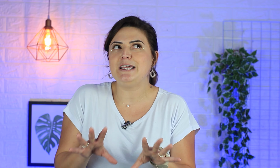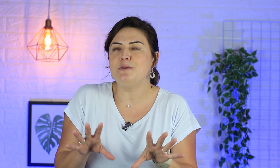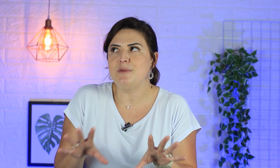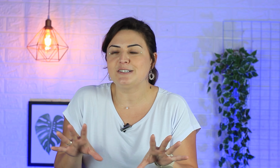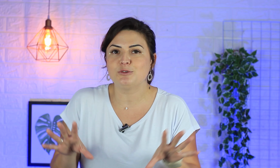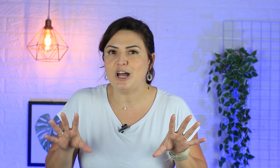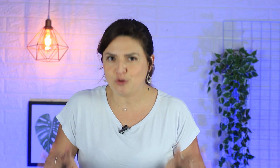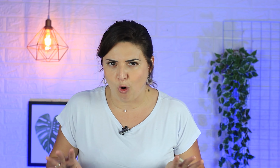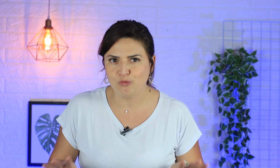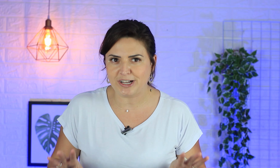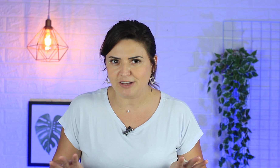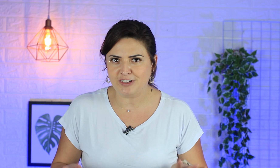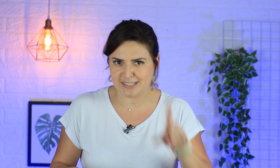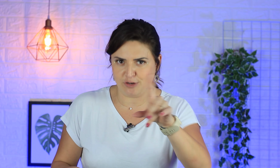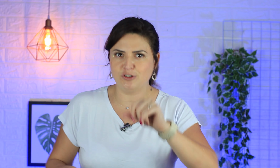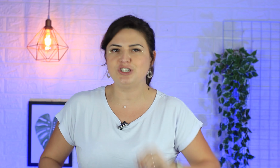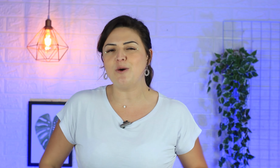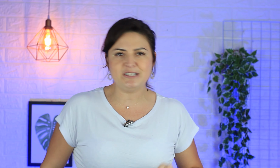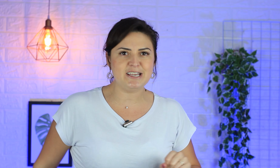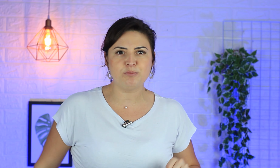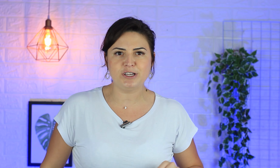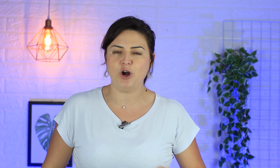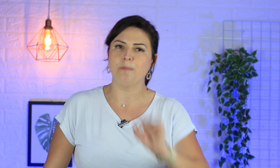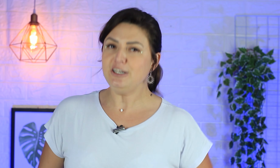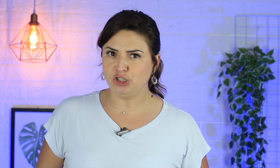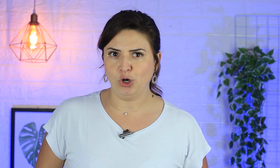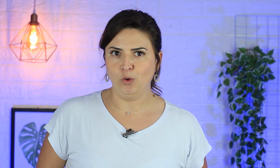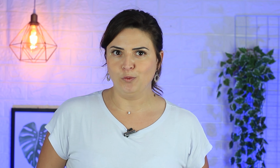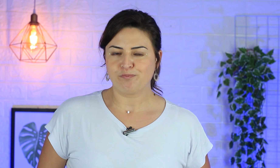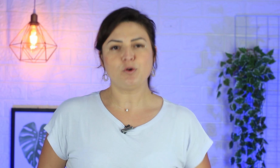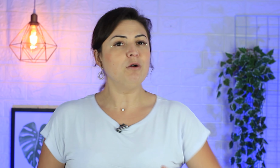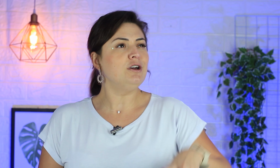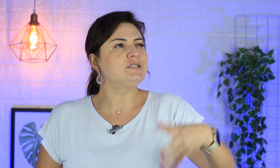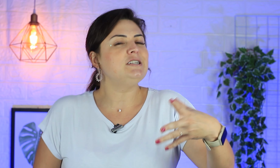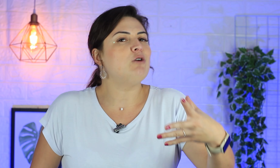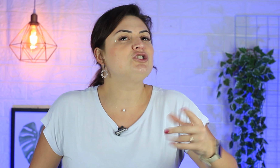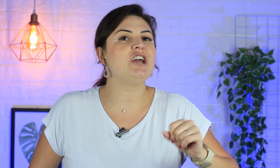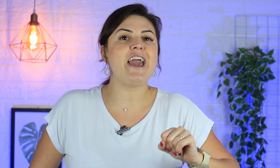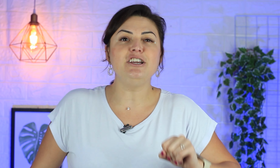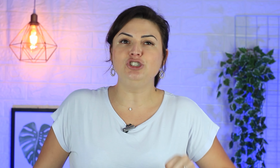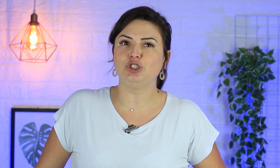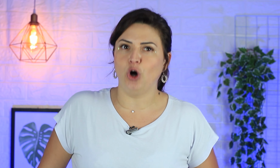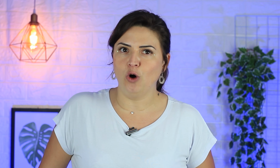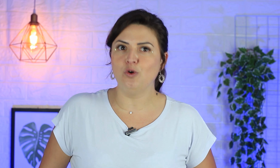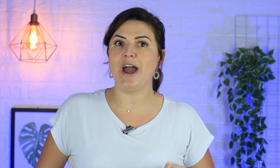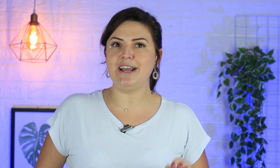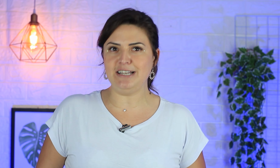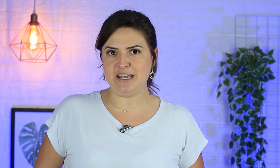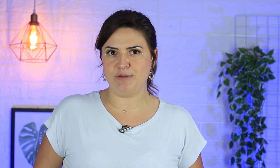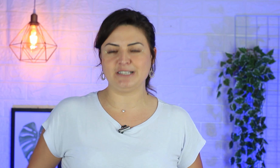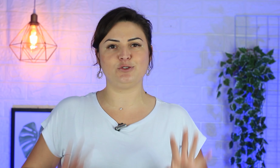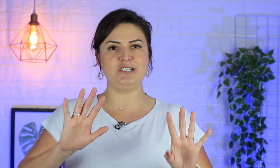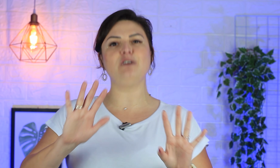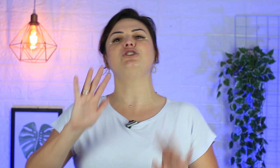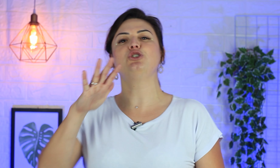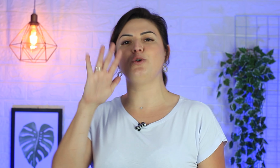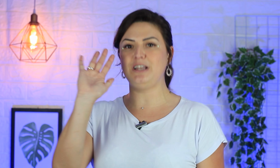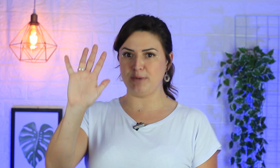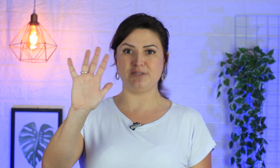nem mesmo dar conta que tá fazendo. Eu vou te dar um exemplo aqui, Enjoo. Qual que é o sinal de enjoo em Libras? O sinal de enjoo em Libras